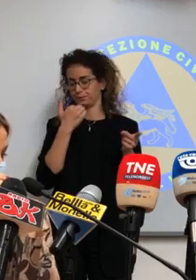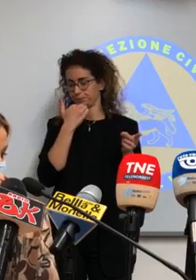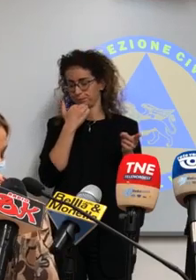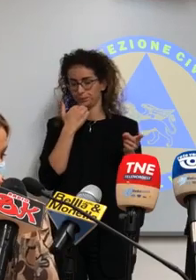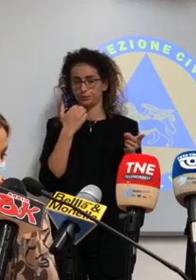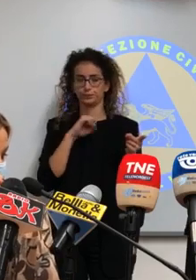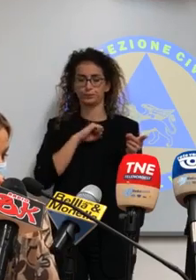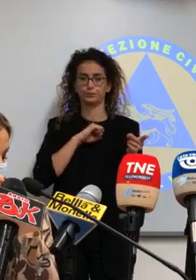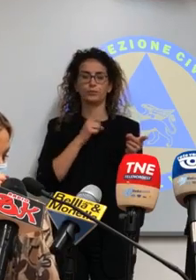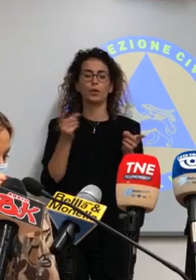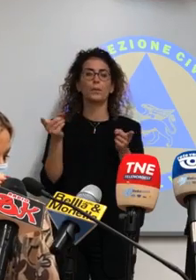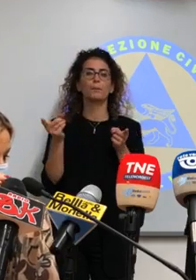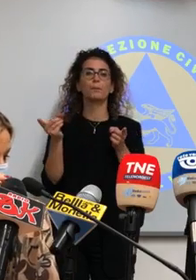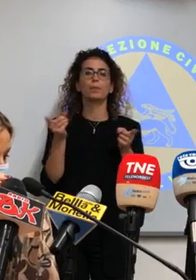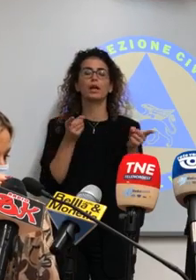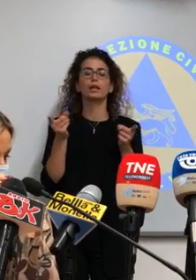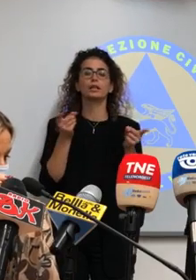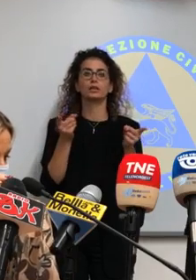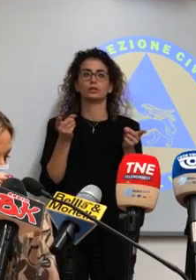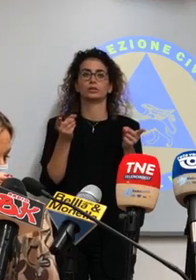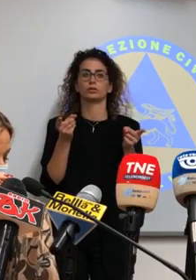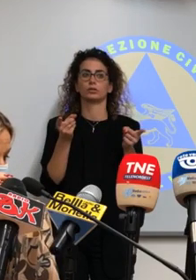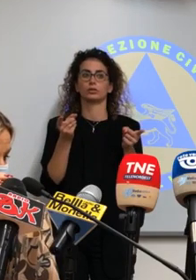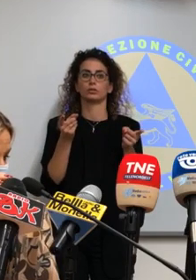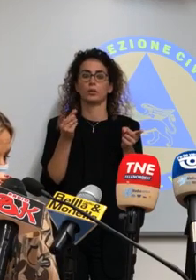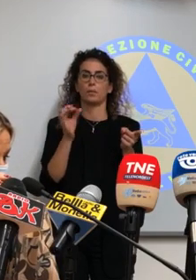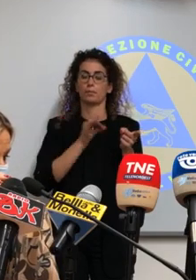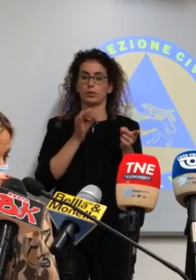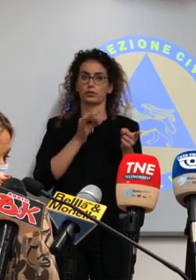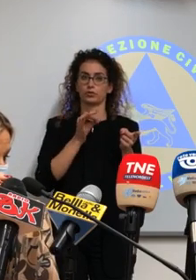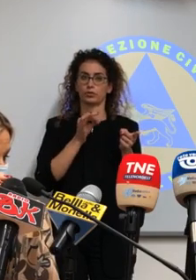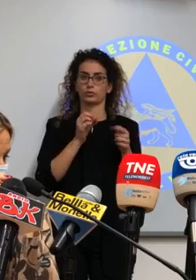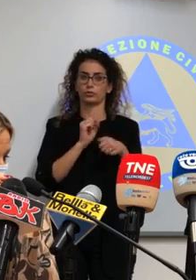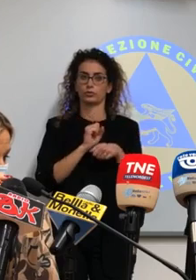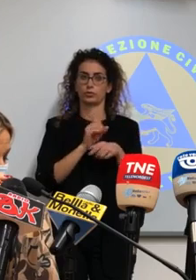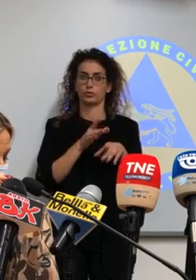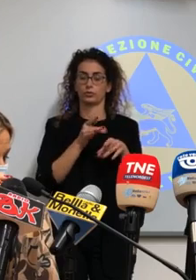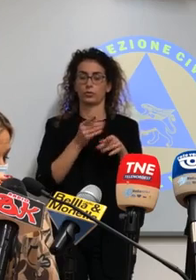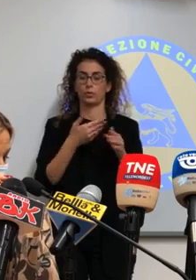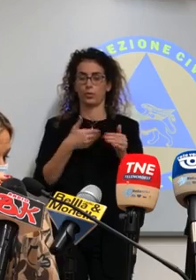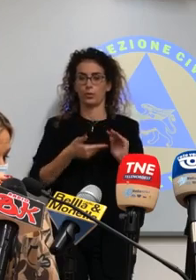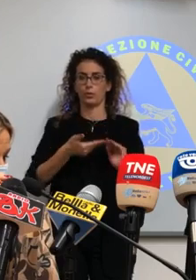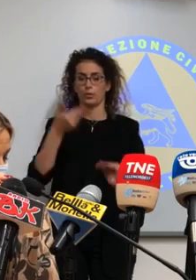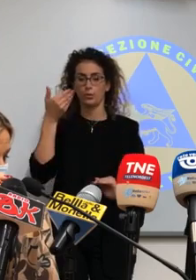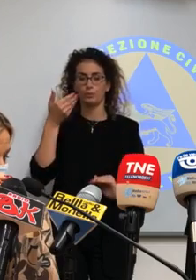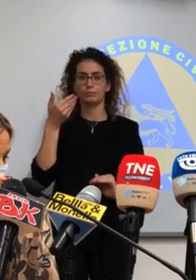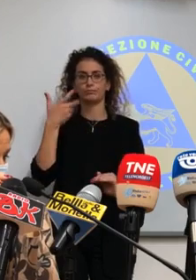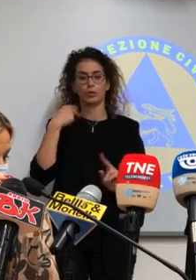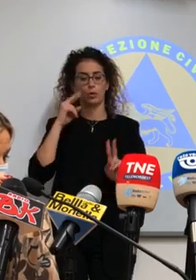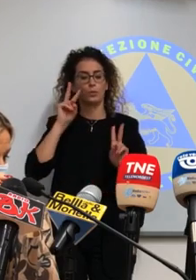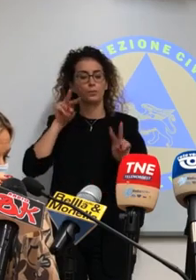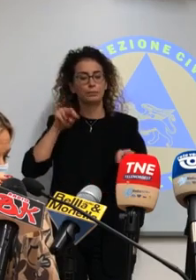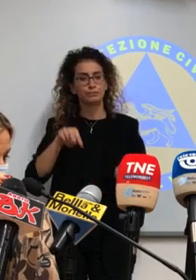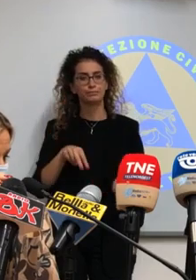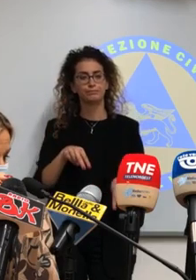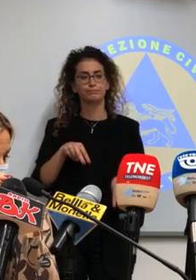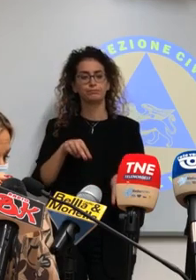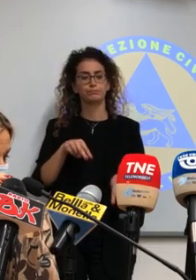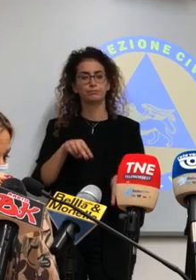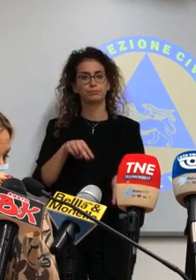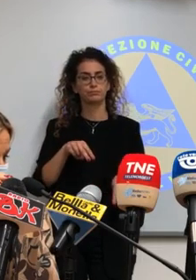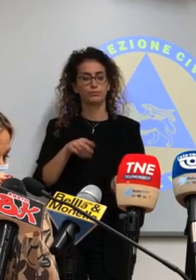avevamo un'alta incidenza, per cui non si riusciva più a seguire il monitoraggio per